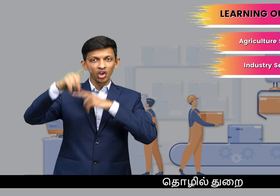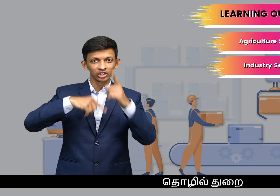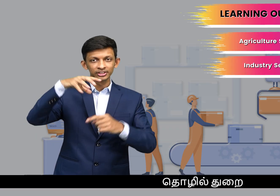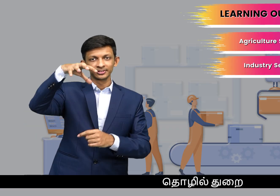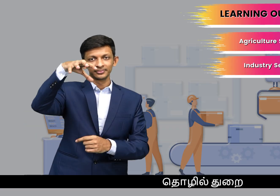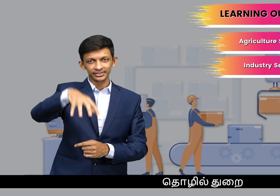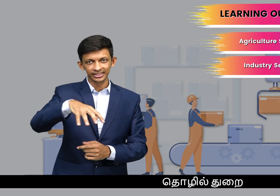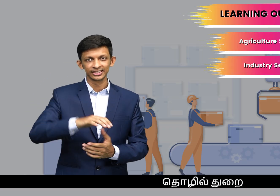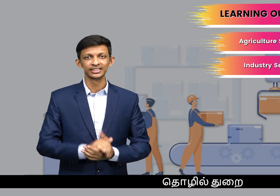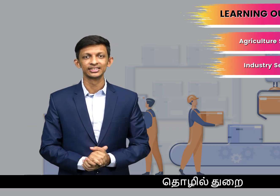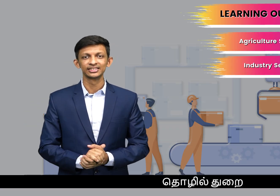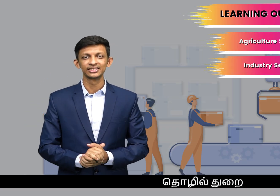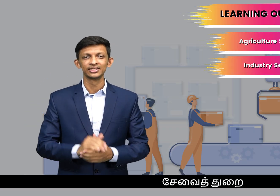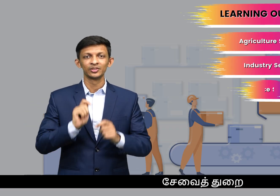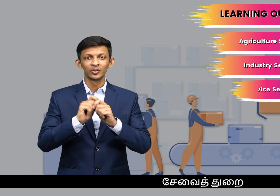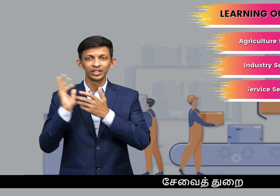தொழில்துறை,